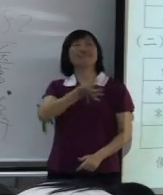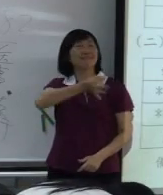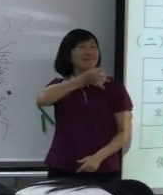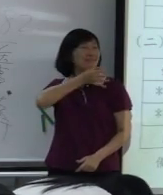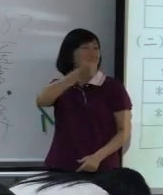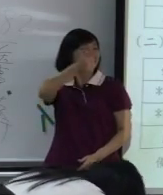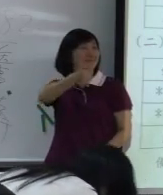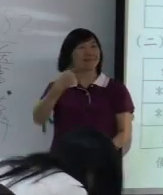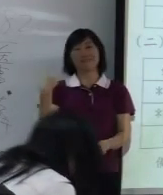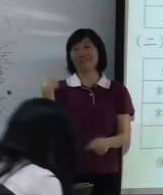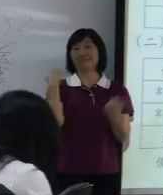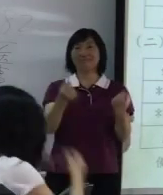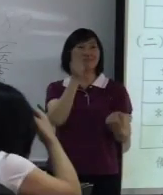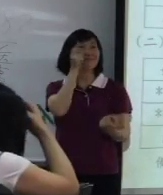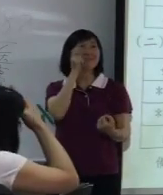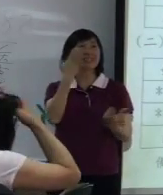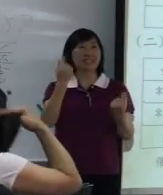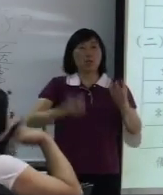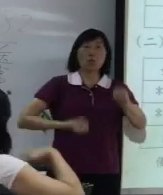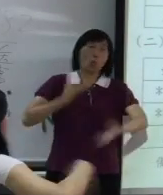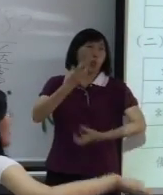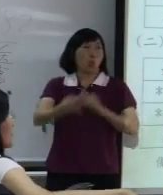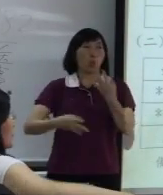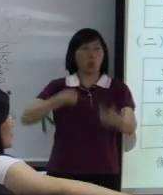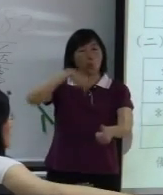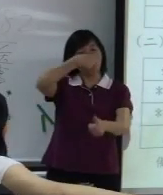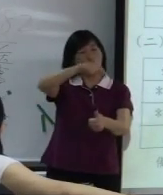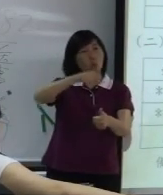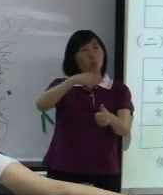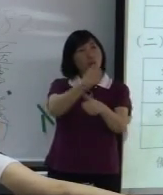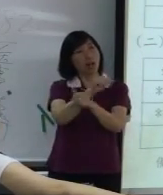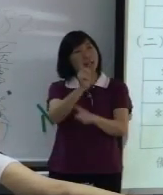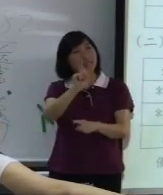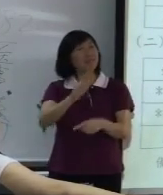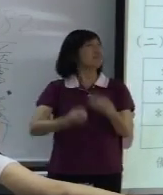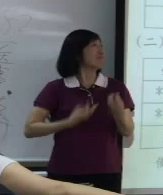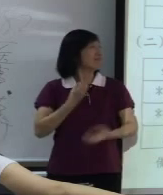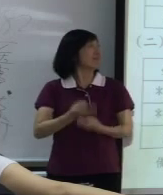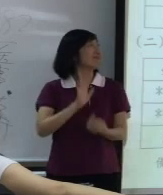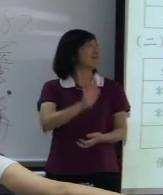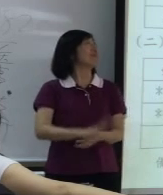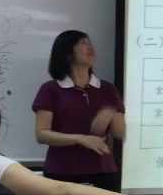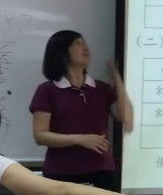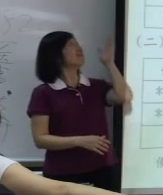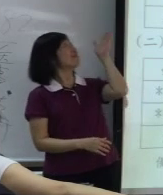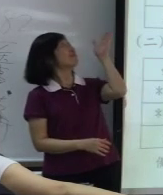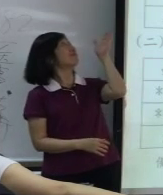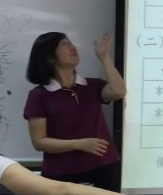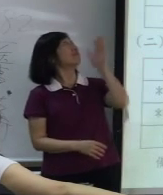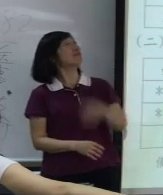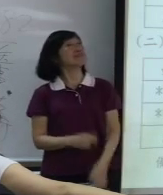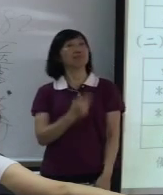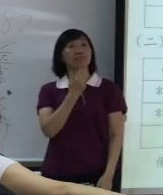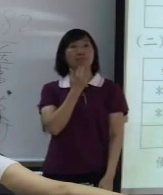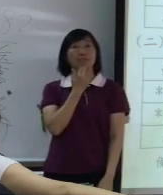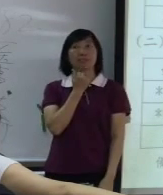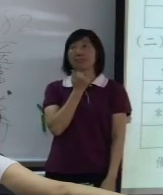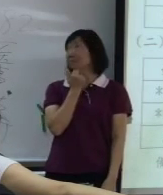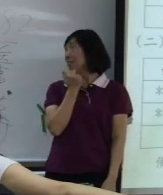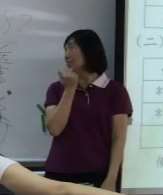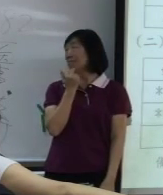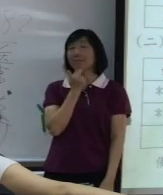天在台南也分享了他的教学经验。好，下一位赖宇